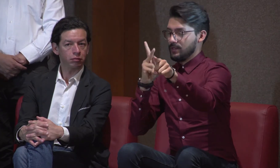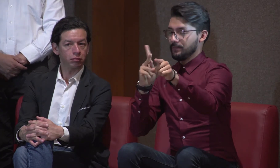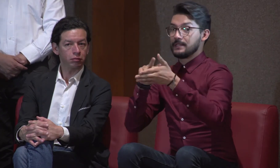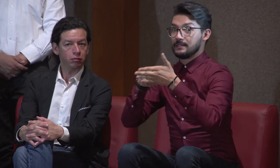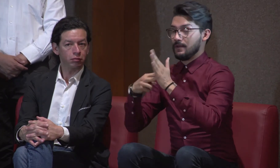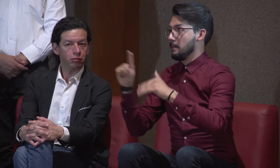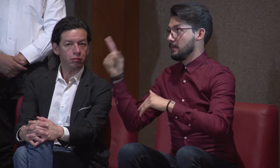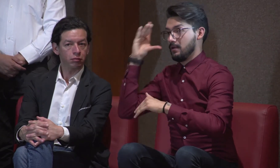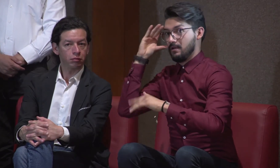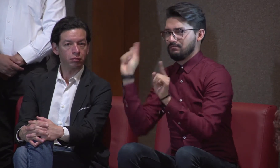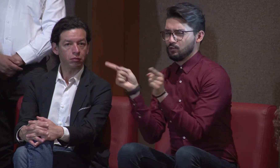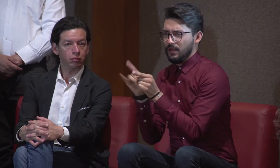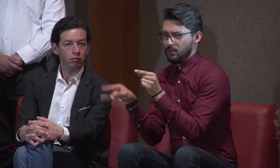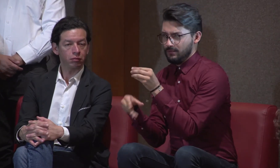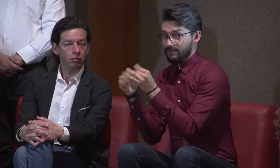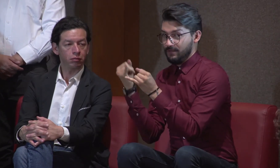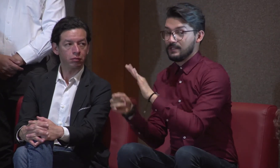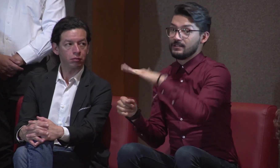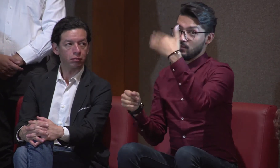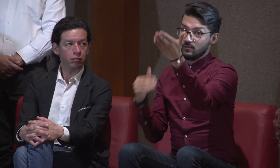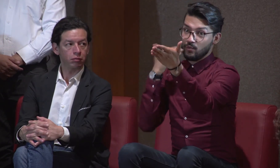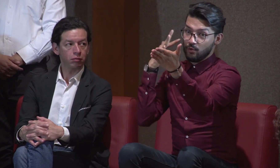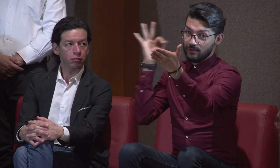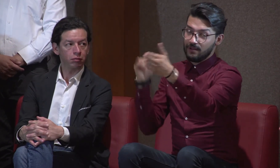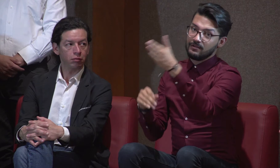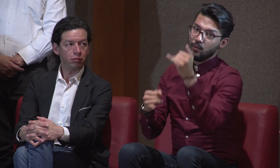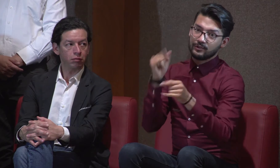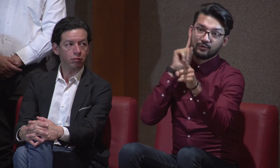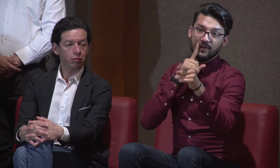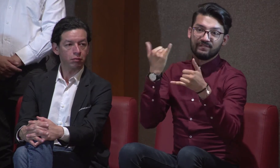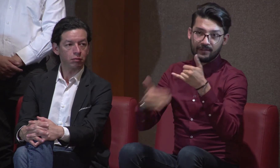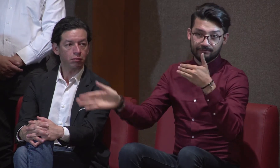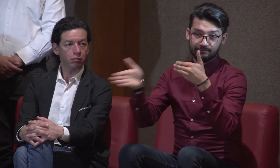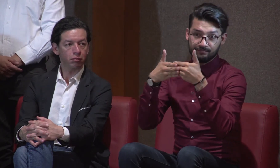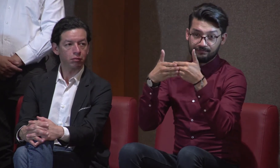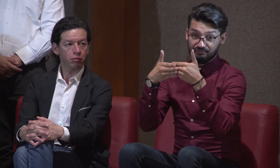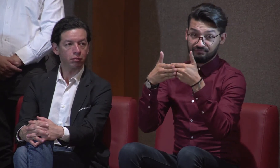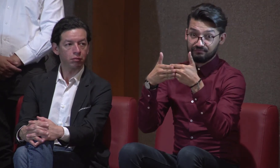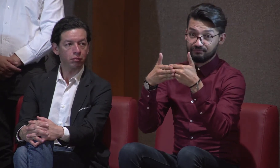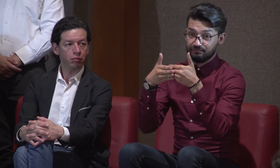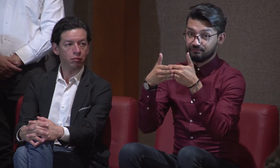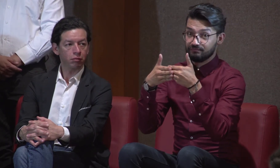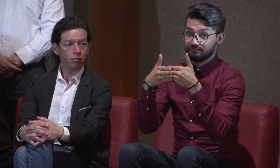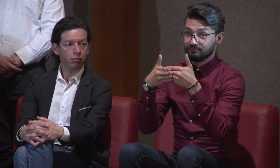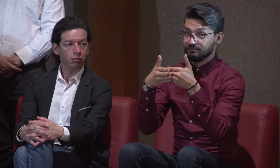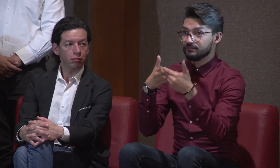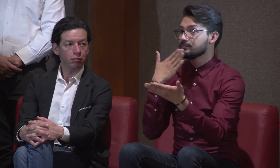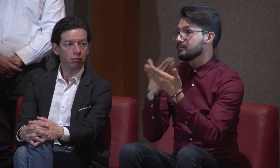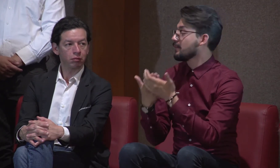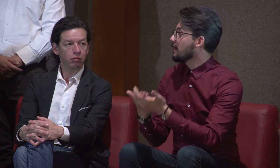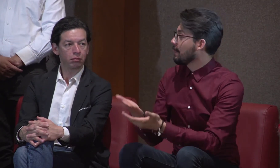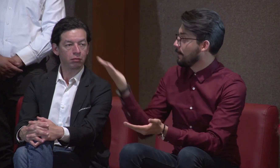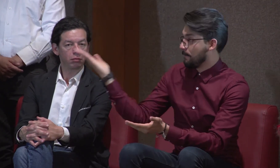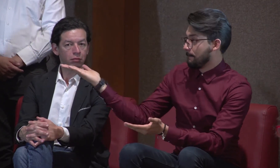está levantando la mano y a una persona sorda que también quiere participar. Entonces, después de la intervención de Diego, sigue la